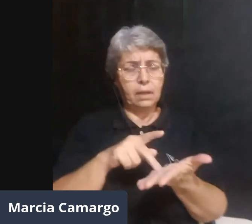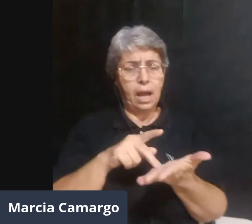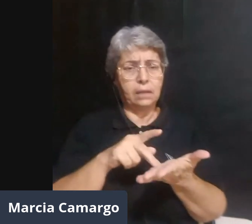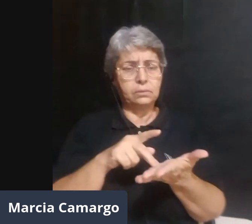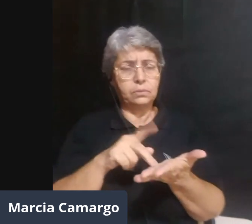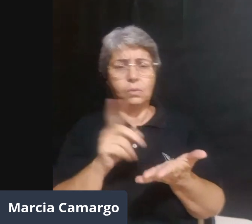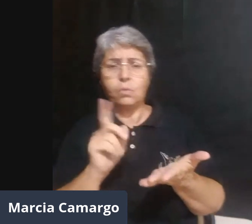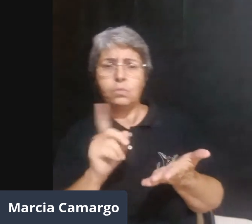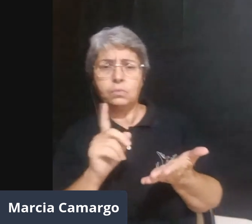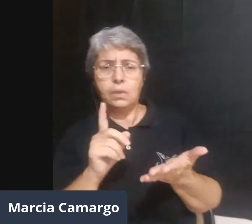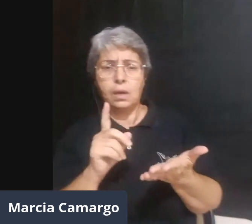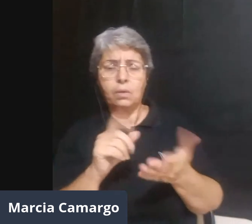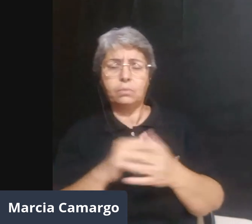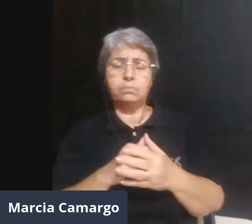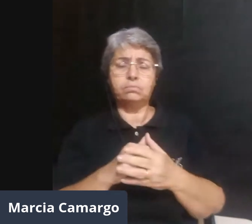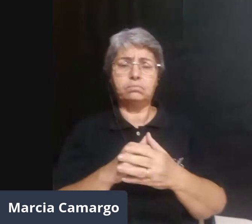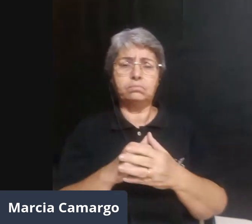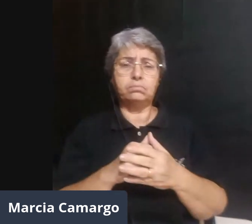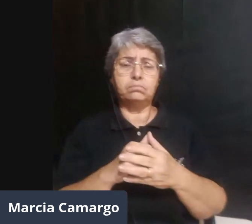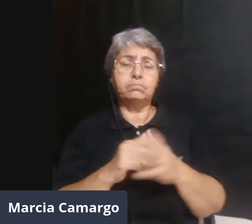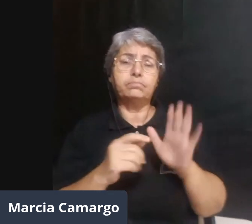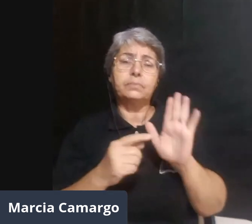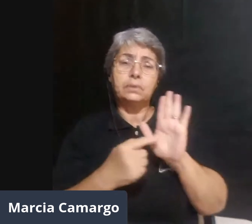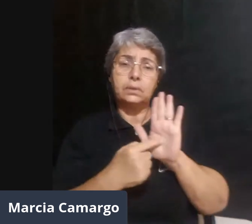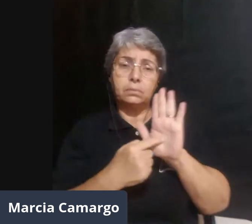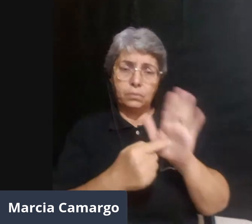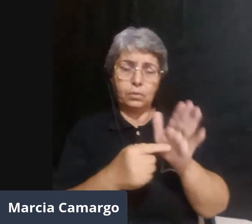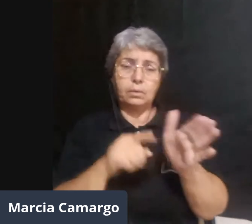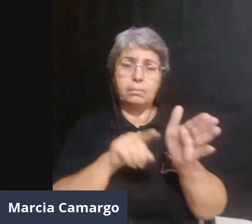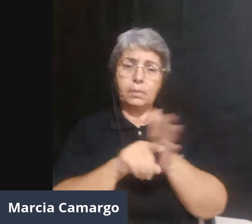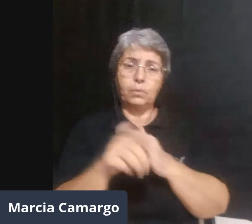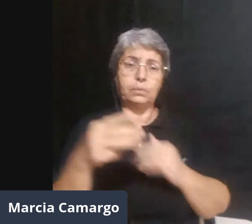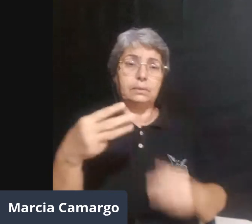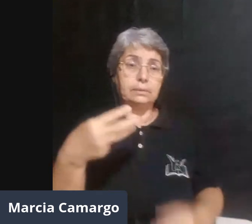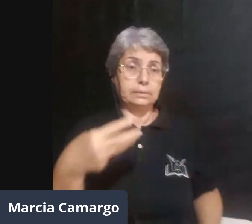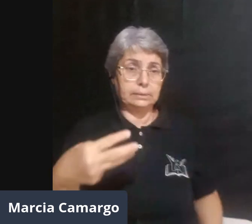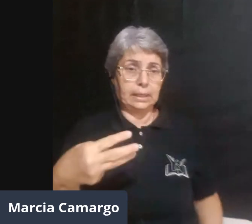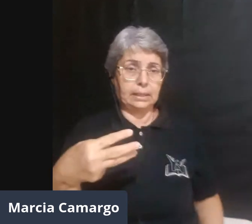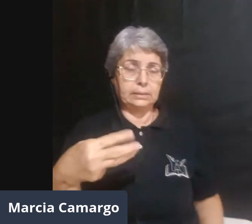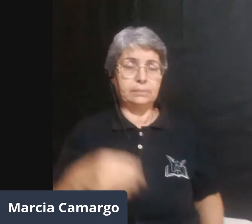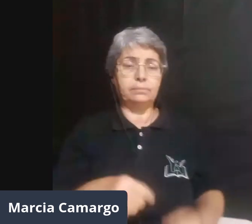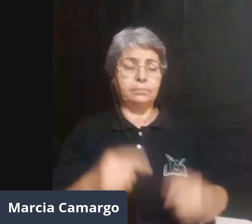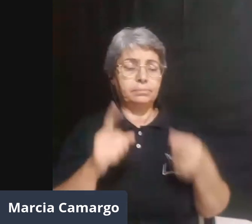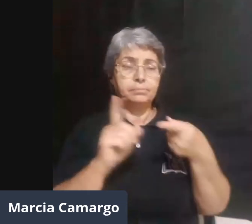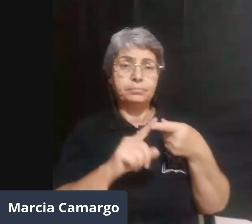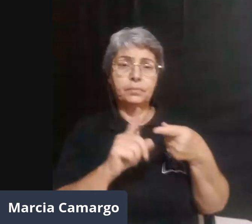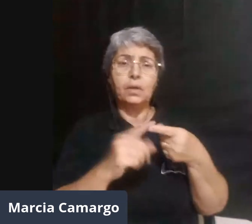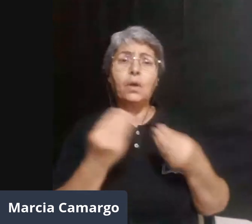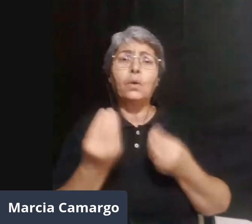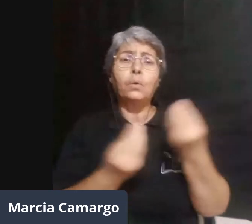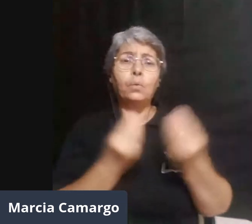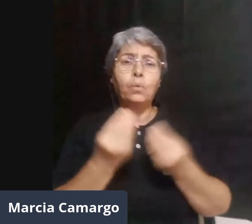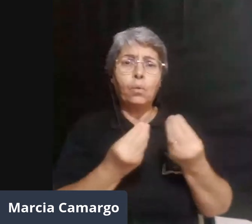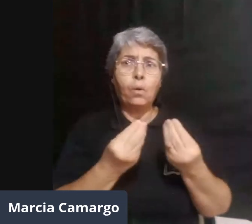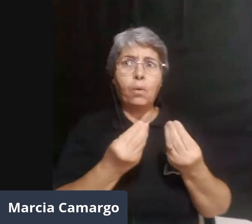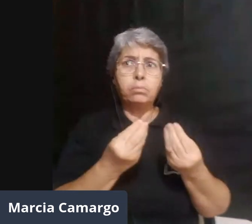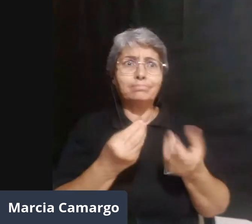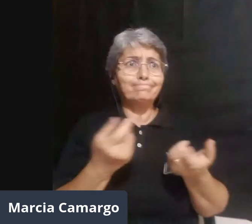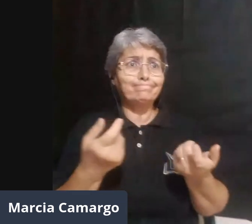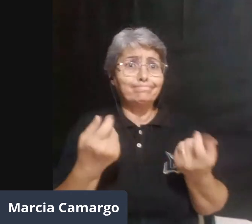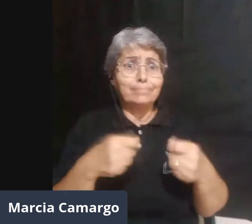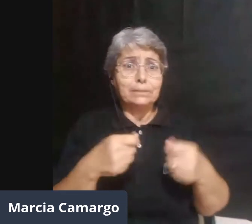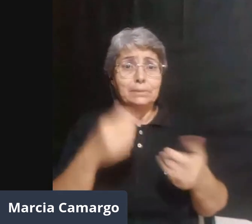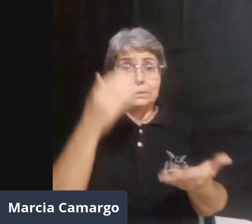precisam ser respondidas. A primeira pergunta é: como podemos ter certeza de que a